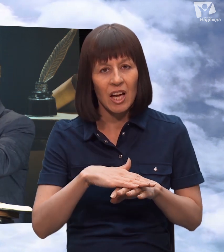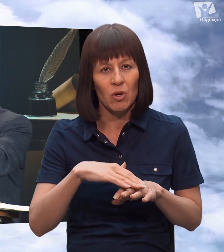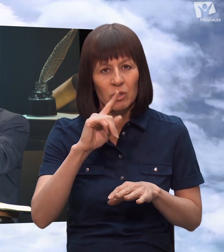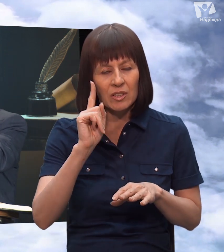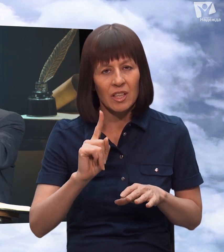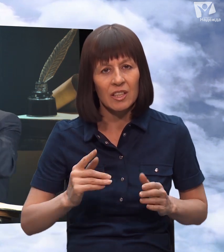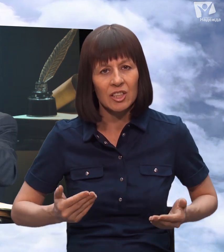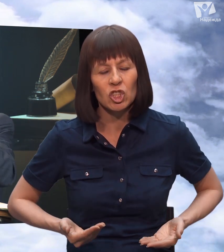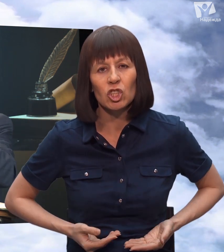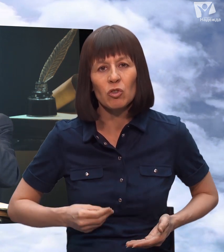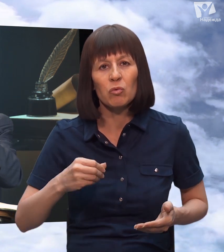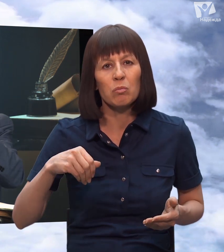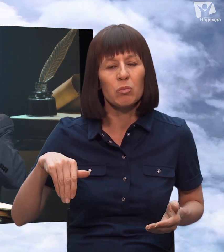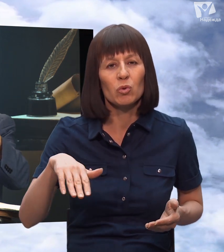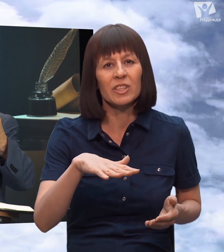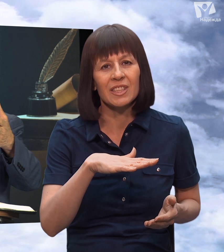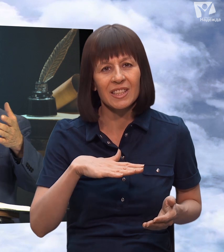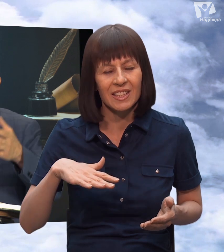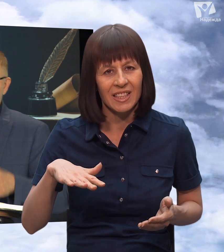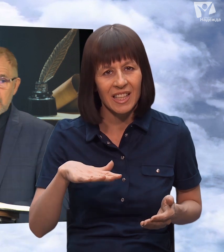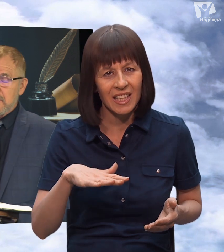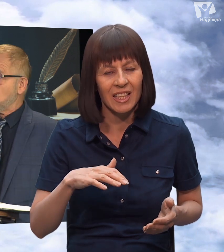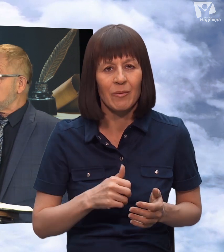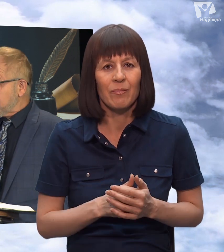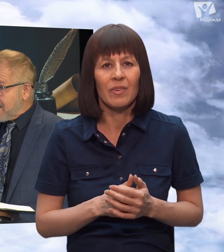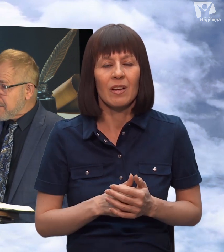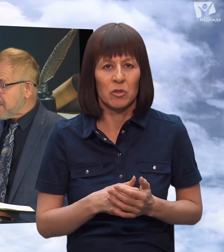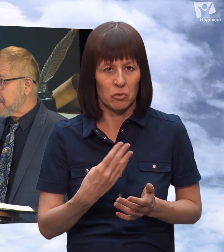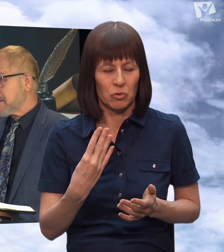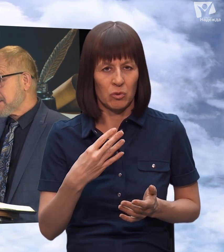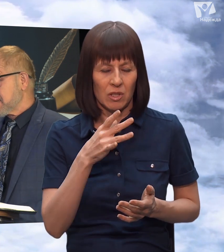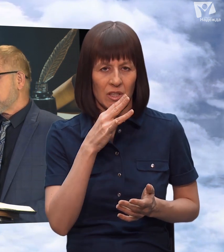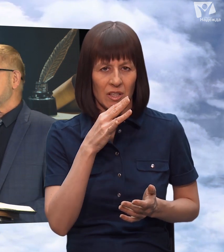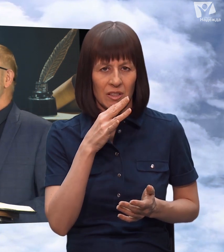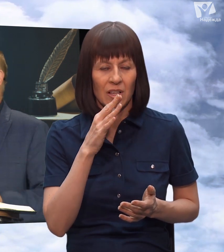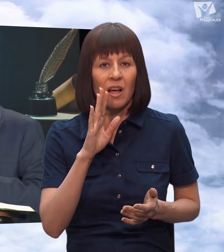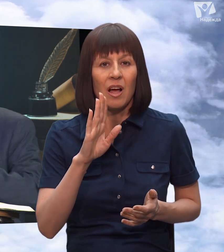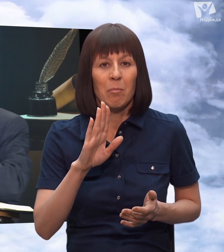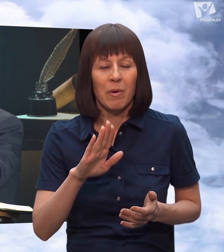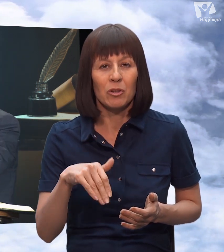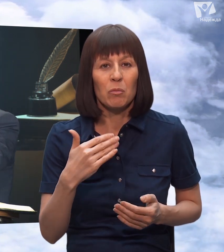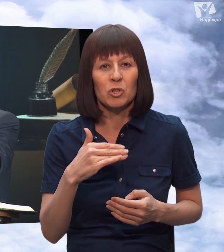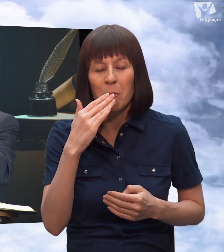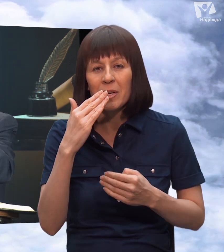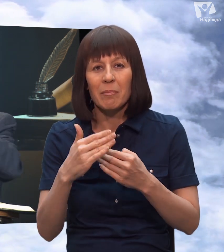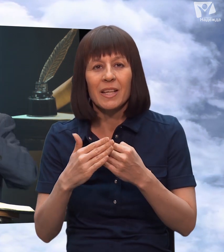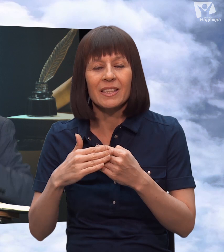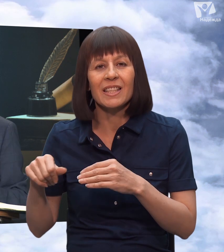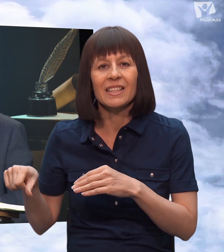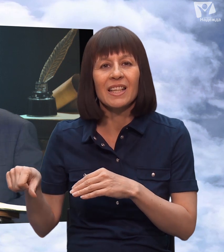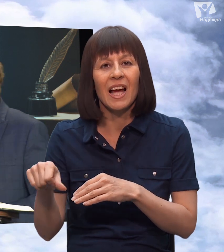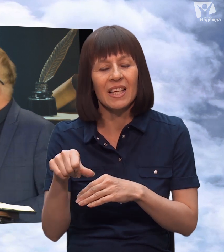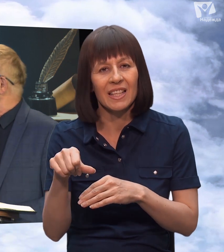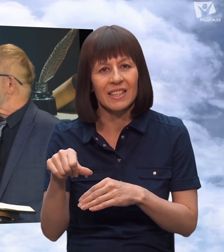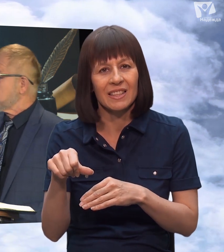к обетованной земли это уже было новое поколение и поэтому господь вдохновил